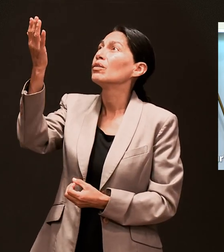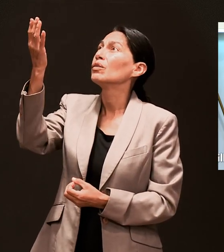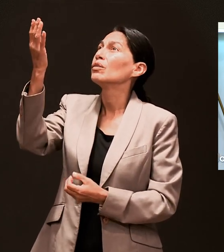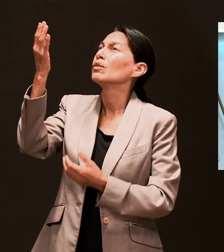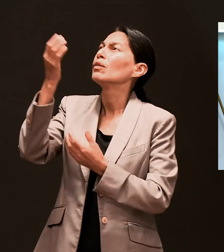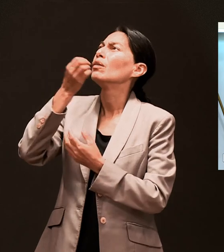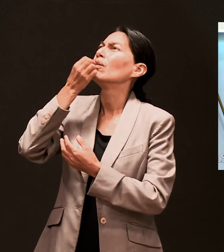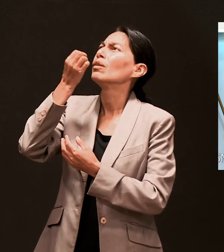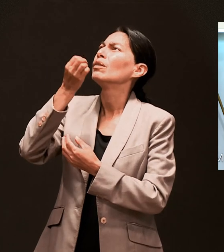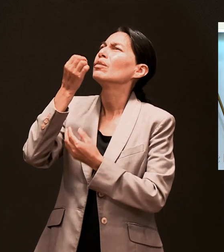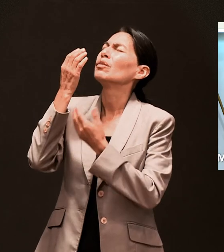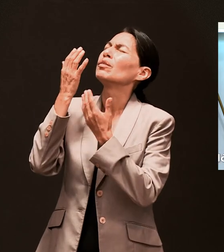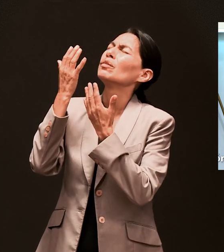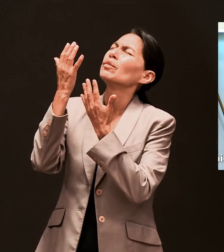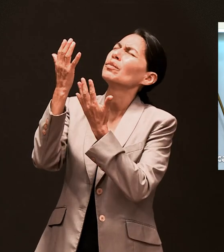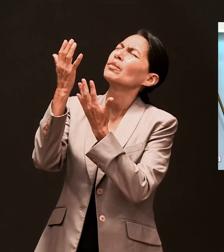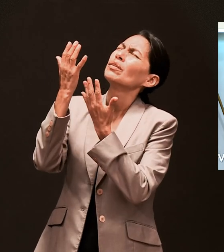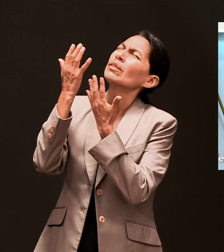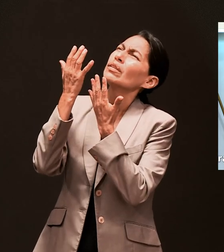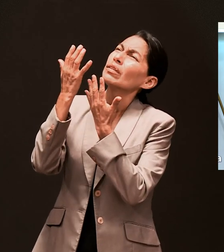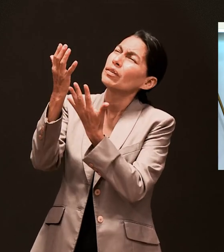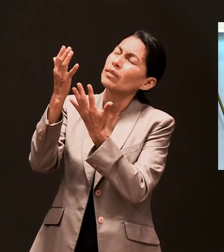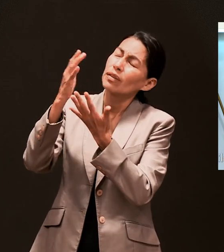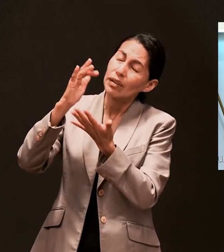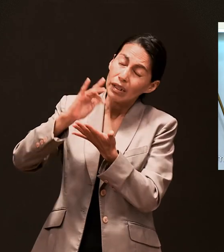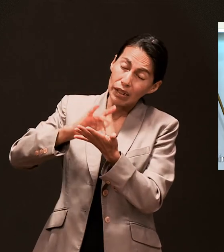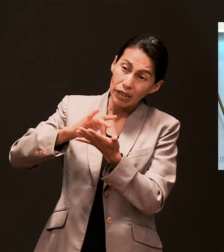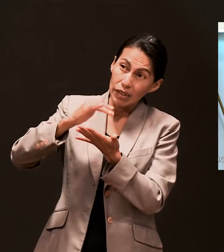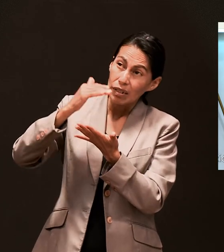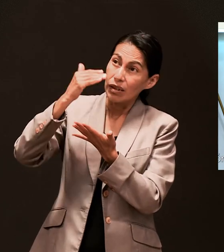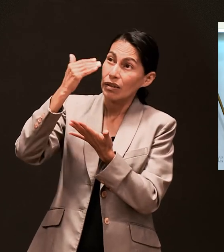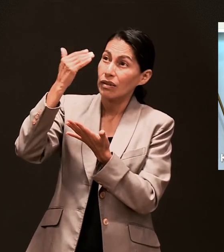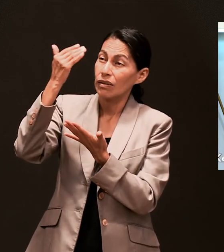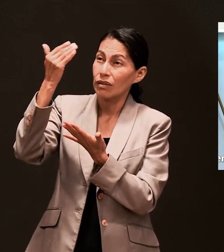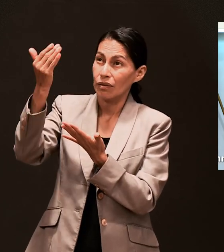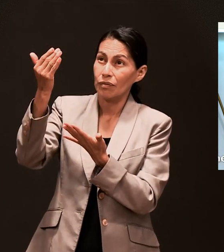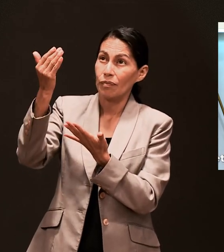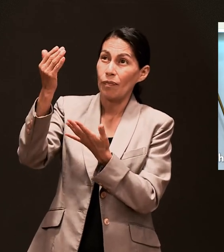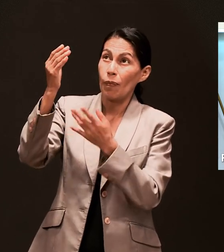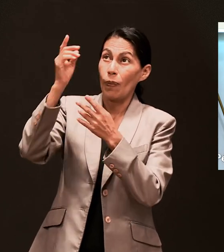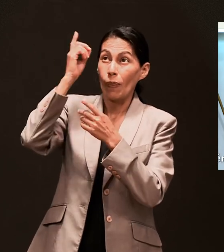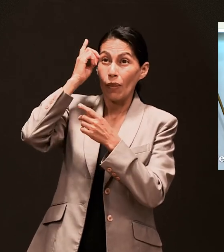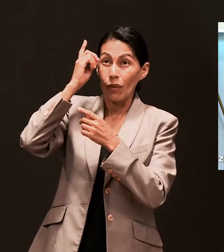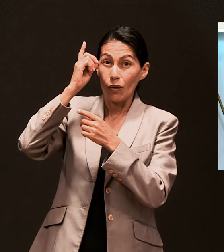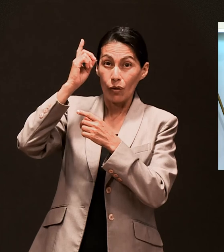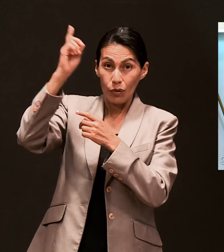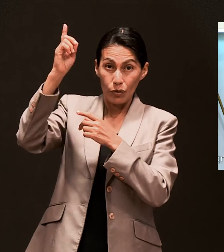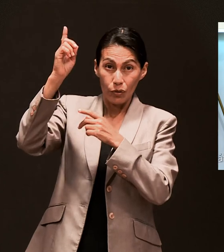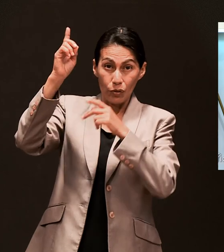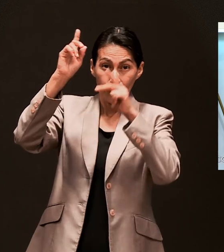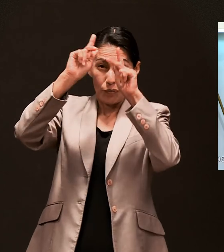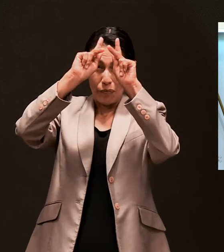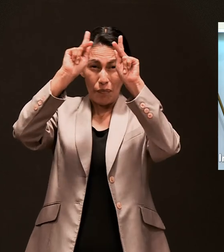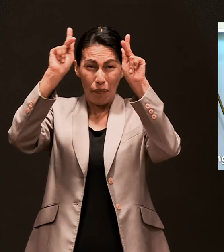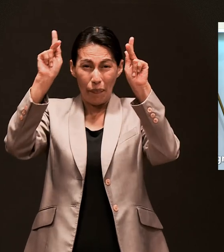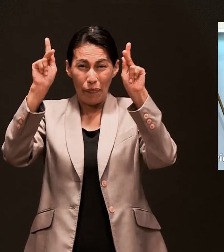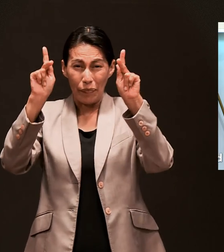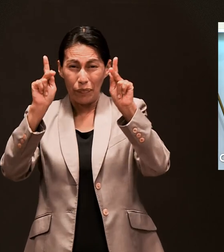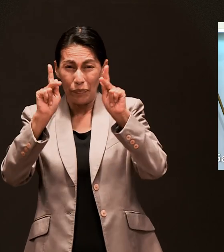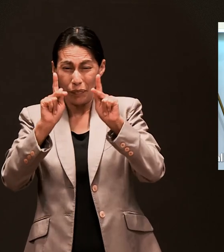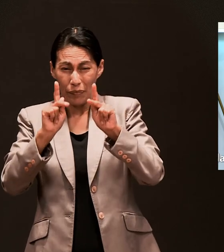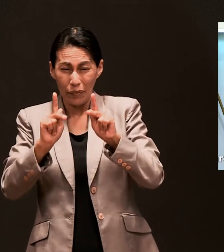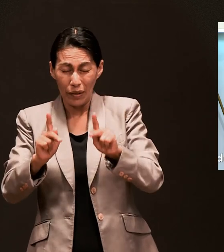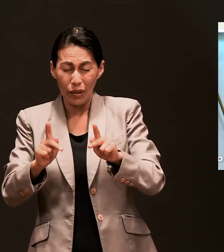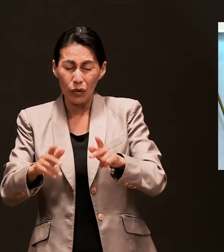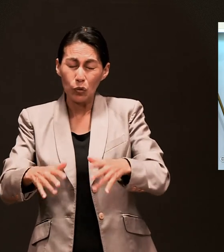vuestras peticiones delante de Dios con toda oración y ruego con acciones de Gracias